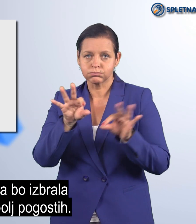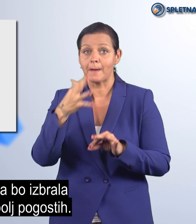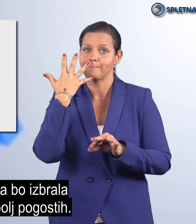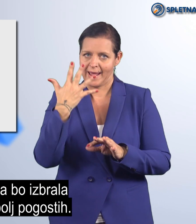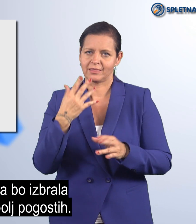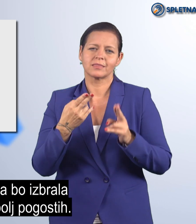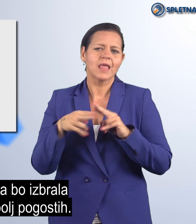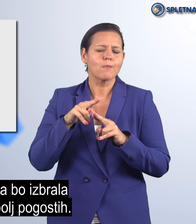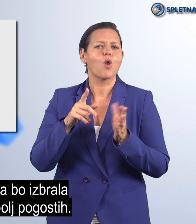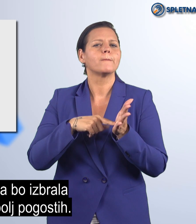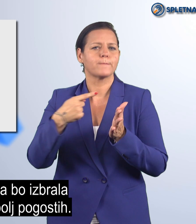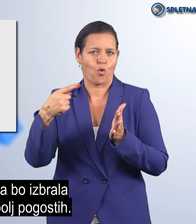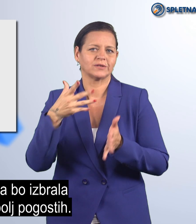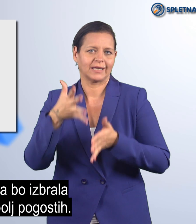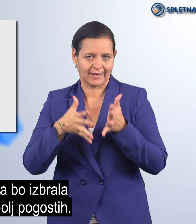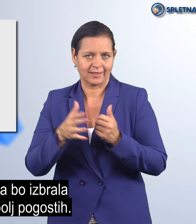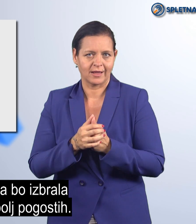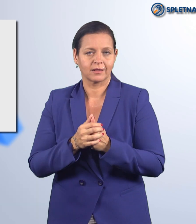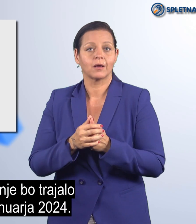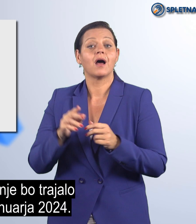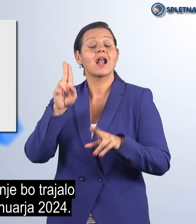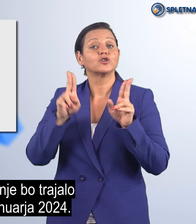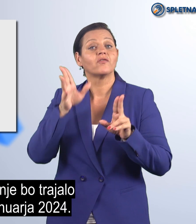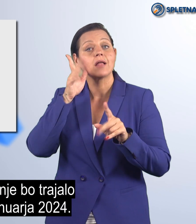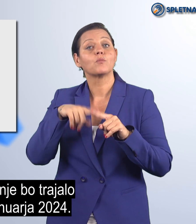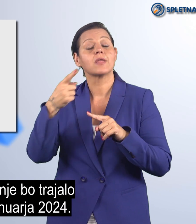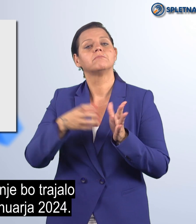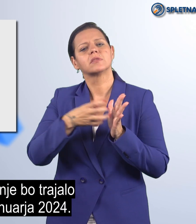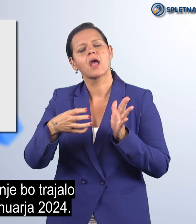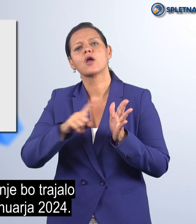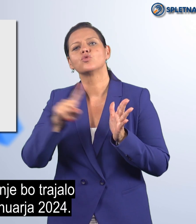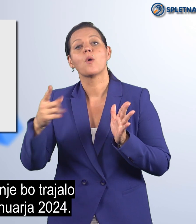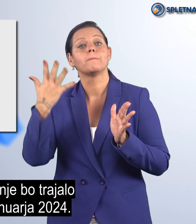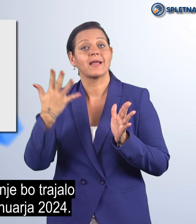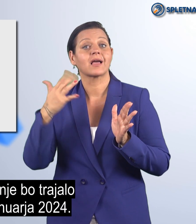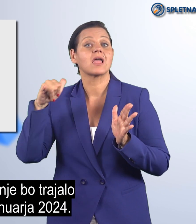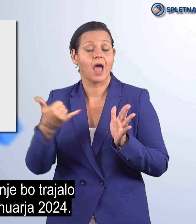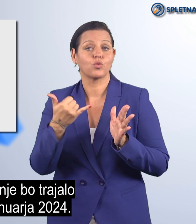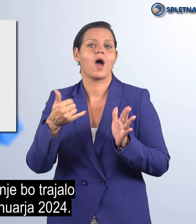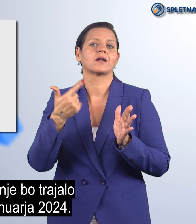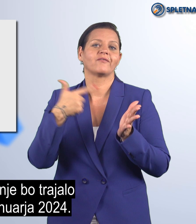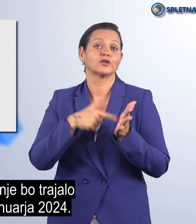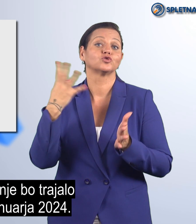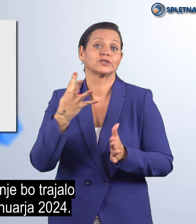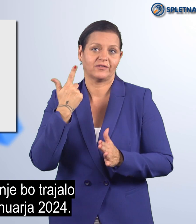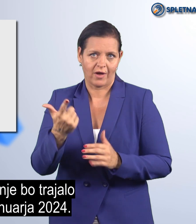info@zveza-gns.si. Komisija bo izbrala 5 najbolj pogostih. Glasovanje bo trajalo do 5. januarja